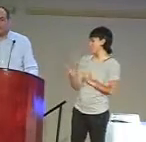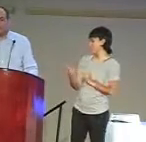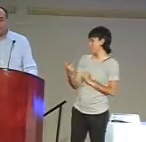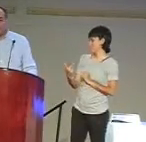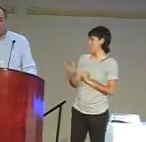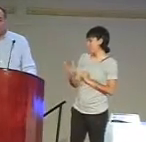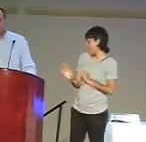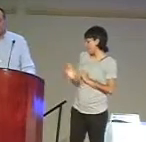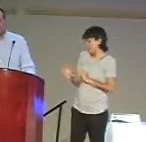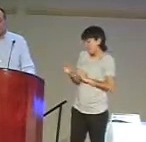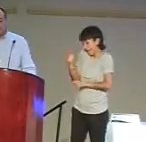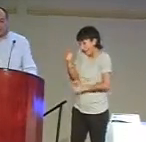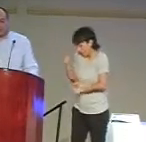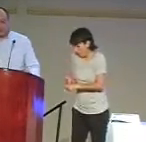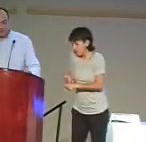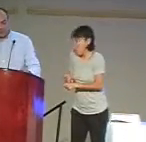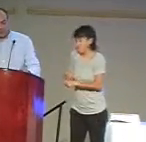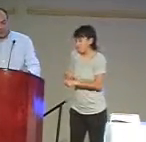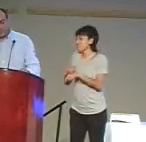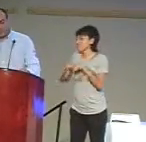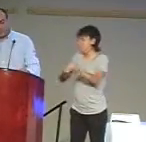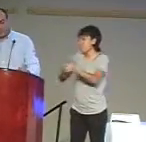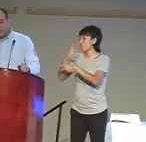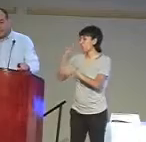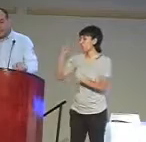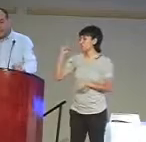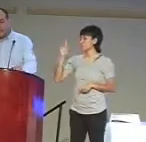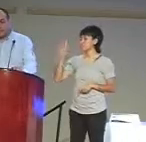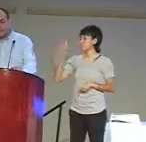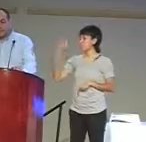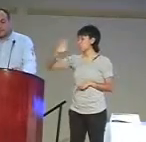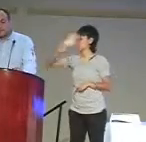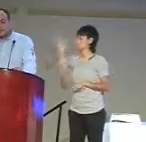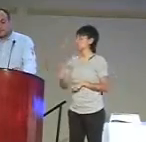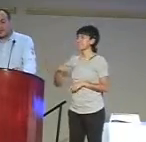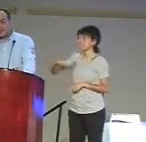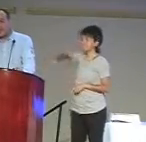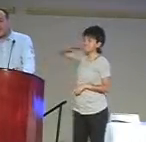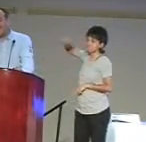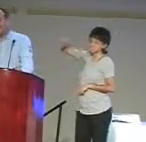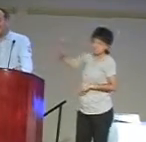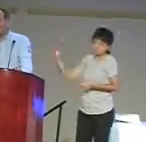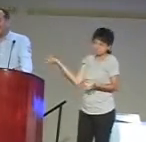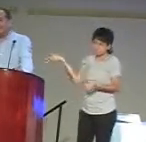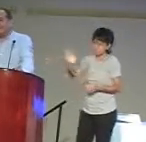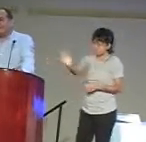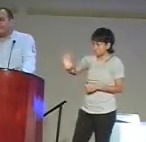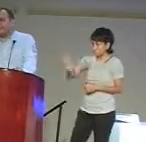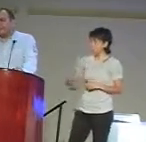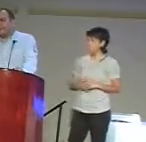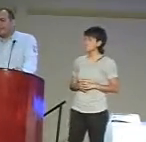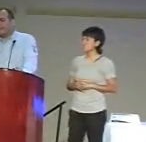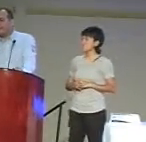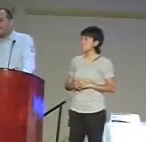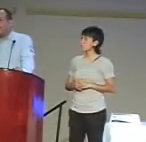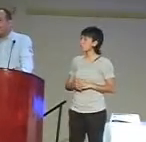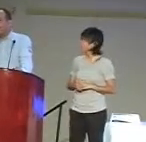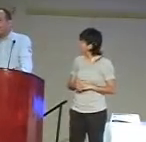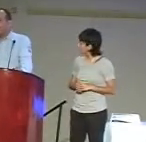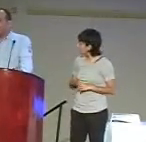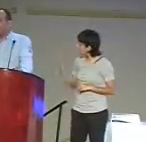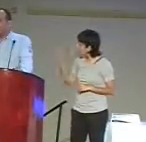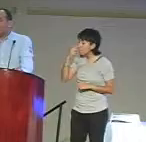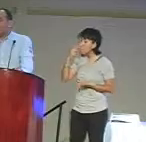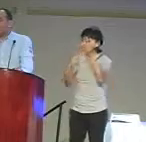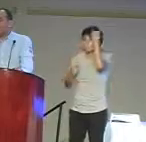que están ustedes observando. se le clasifica de diferentes maneras y